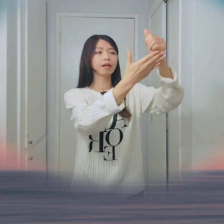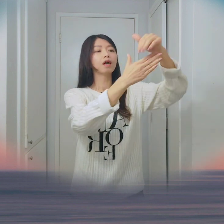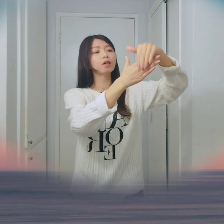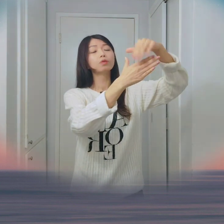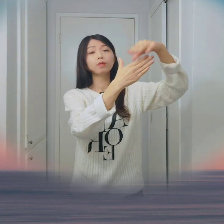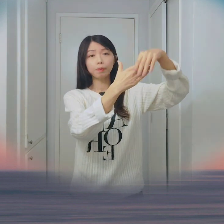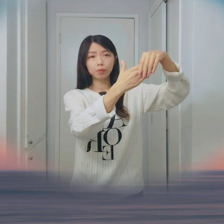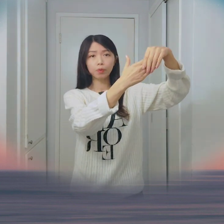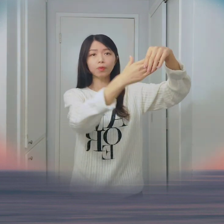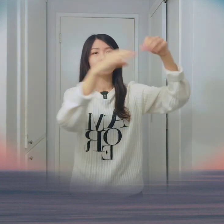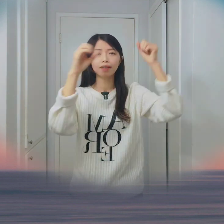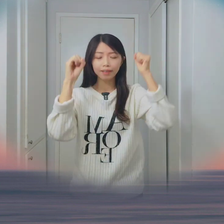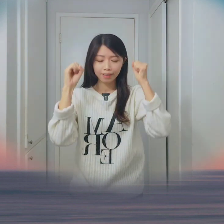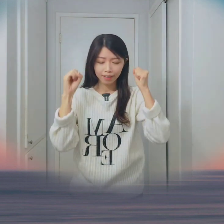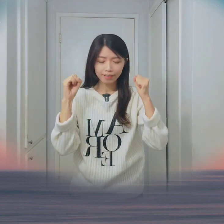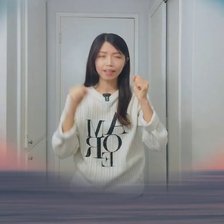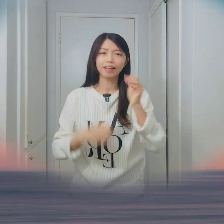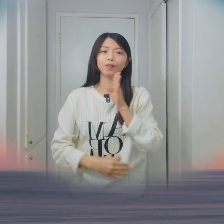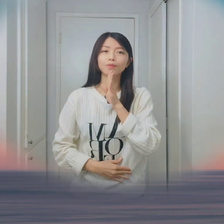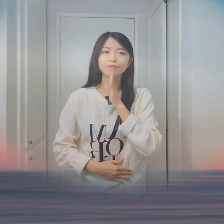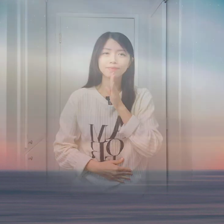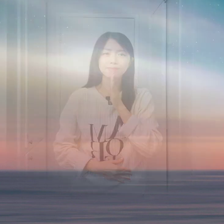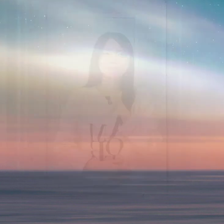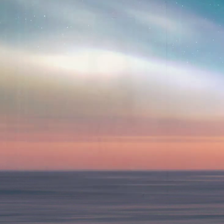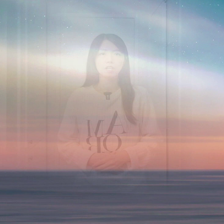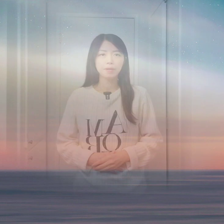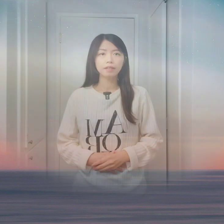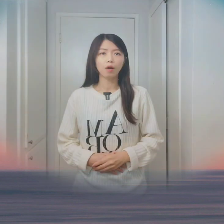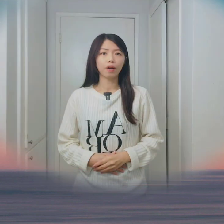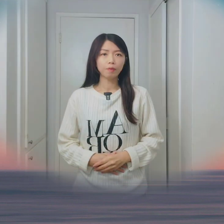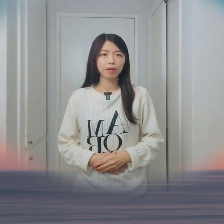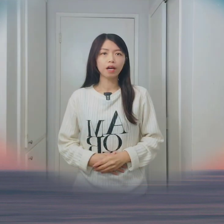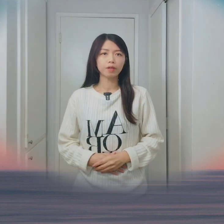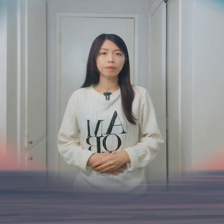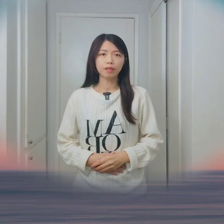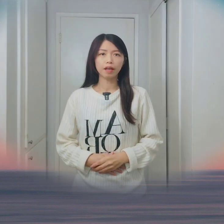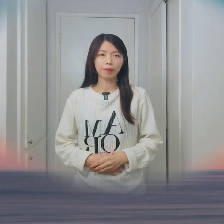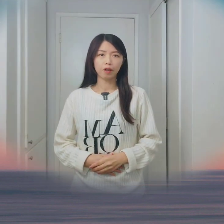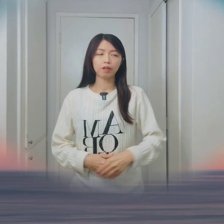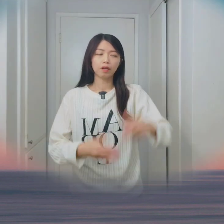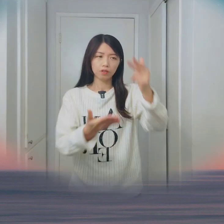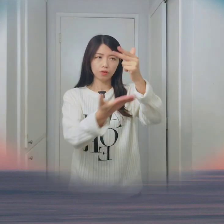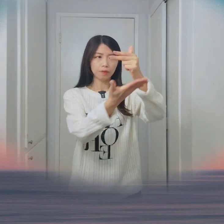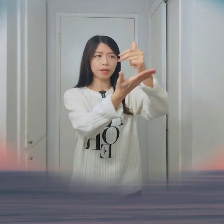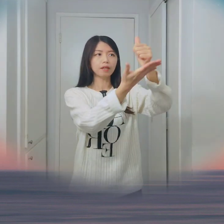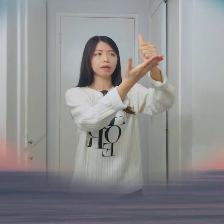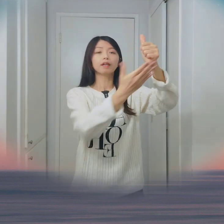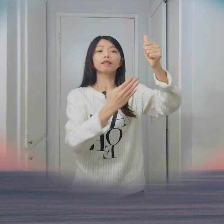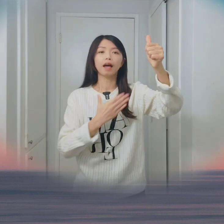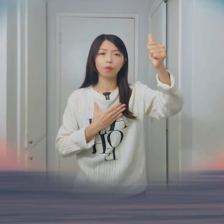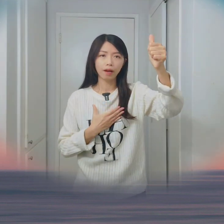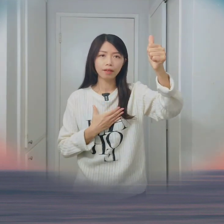주님이 손 잡고 계시잖아요. 주님이 나와 함께함을 믿는다면